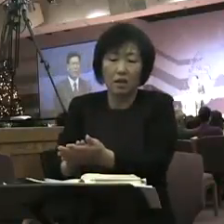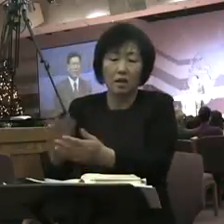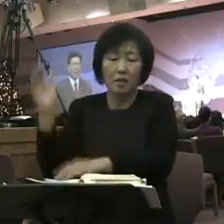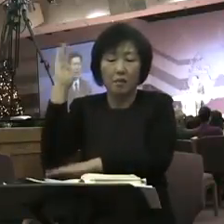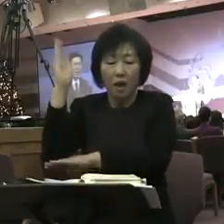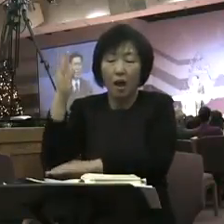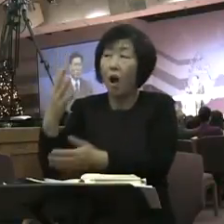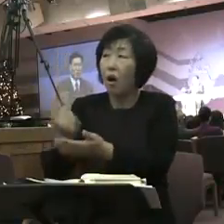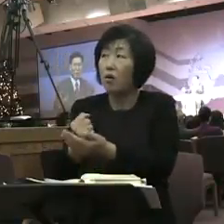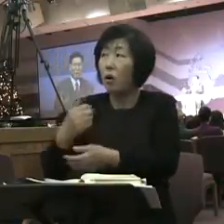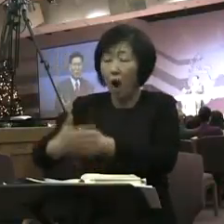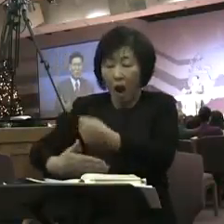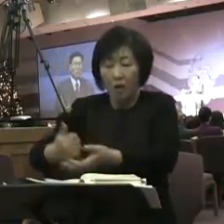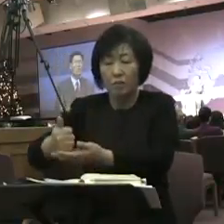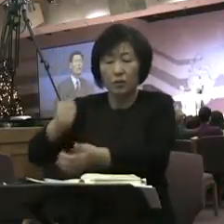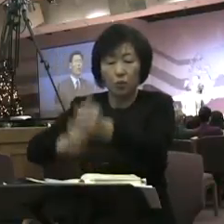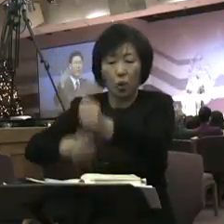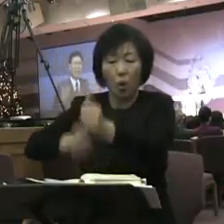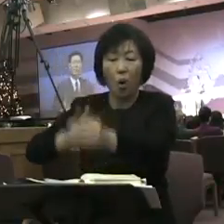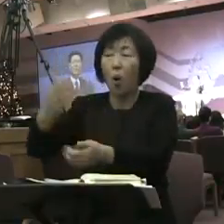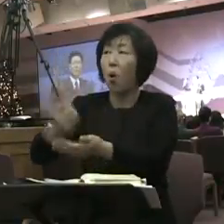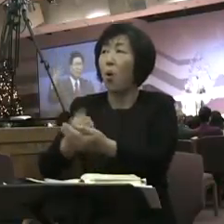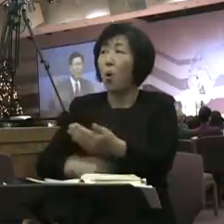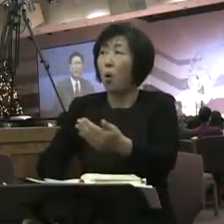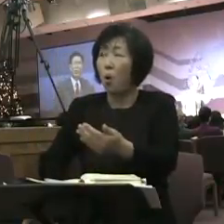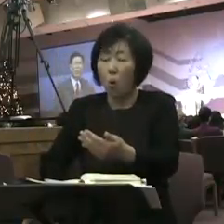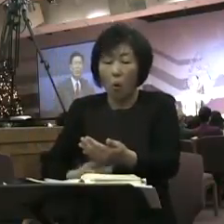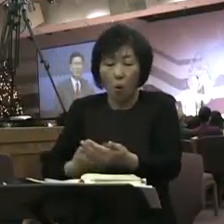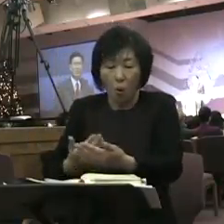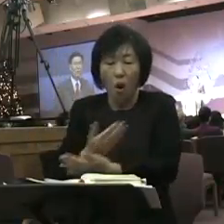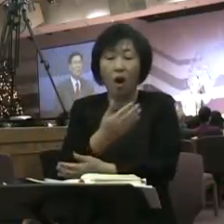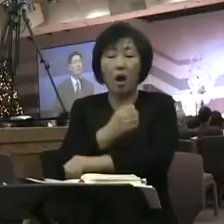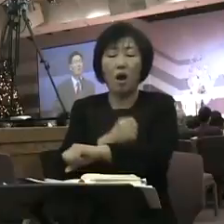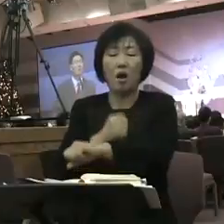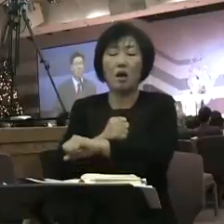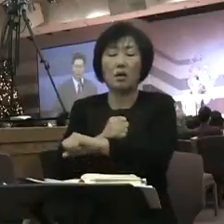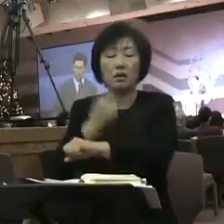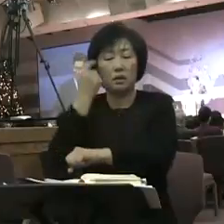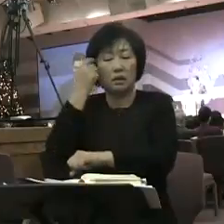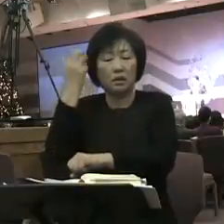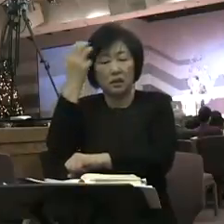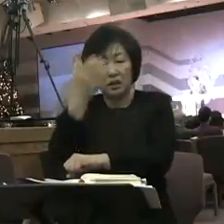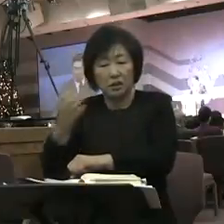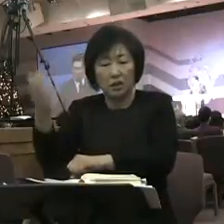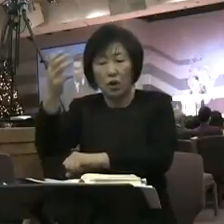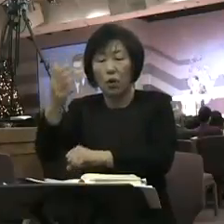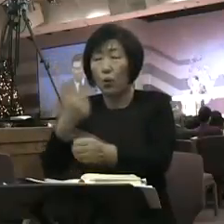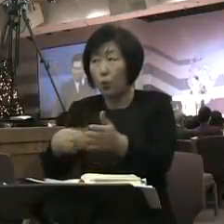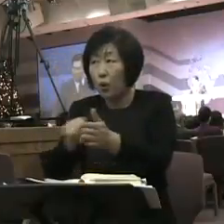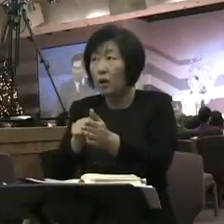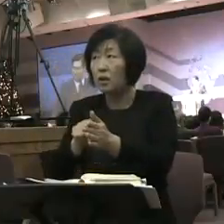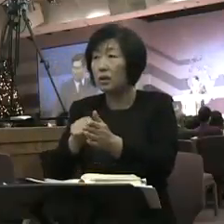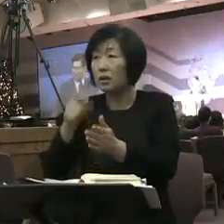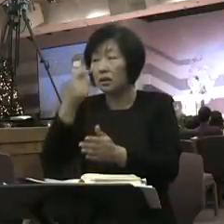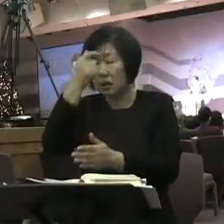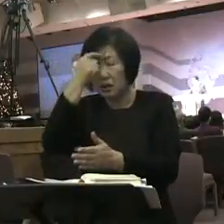그냥 하나님께 도전을 받아갖고선 그냥 회개하는 영들이 많이 나오기를 위해서 그런 것을 위해서 기도하지 않았습니다.